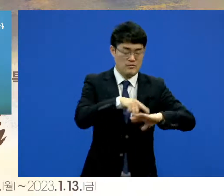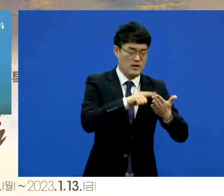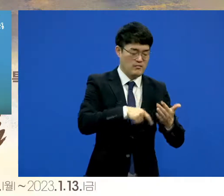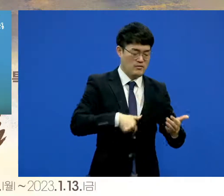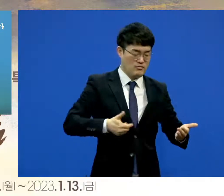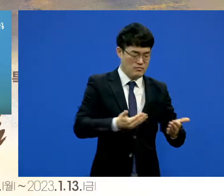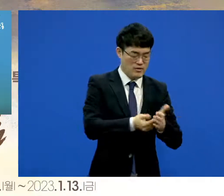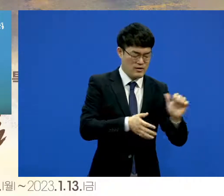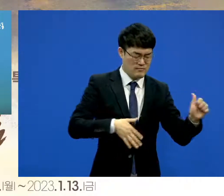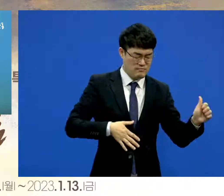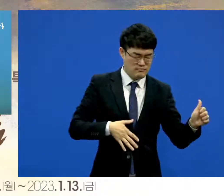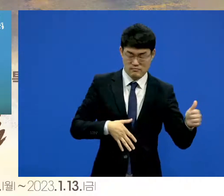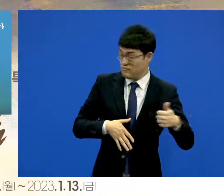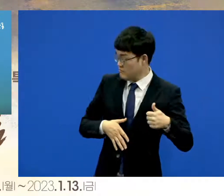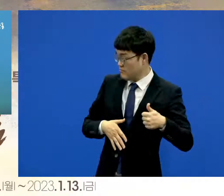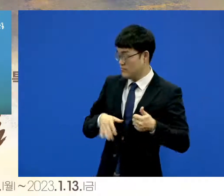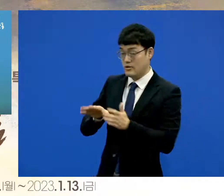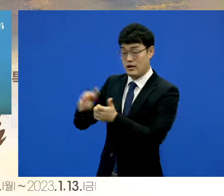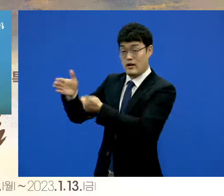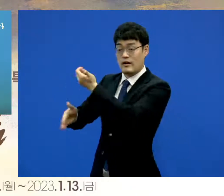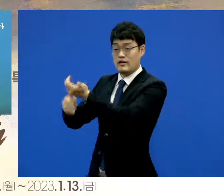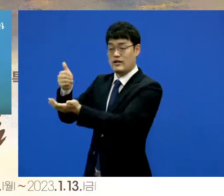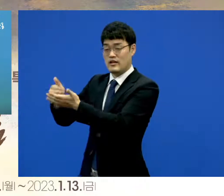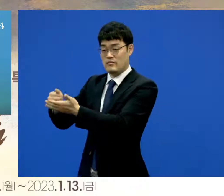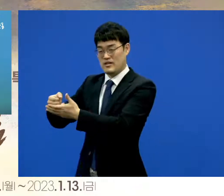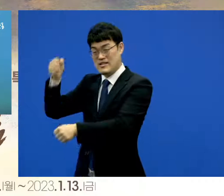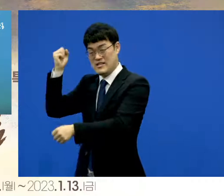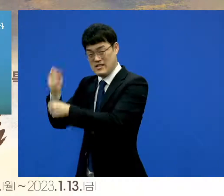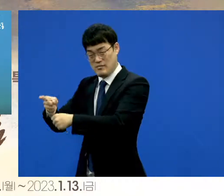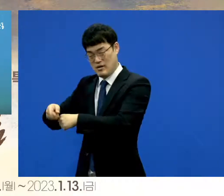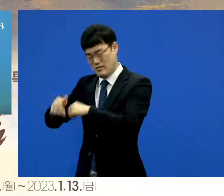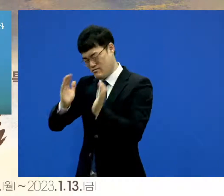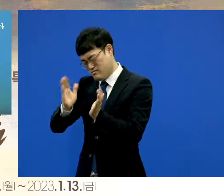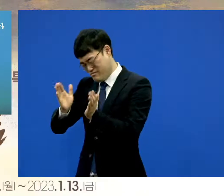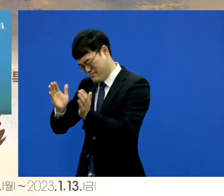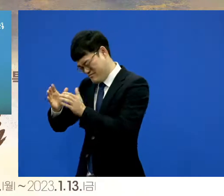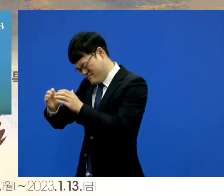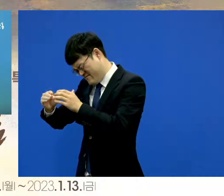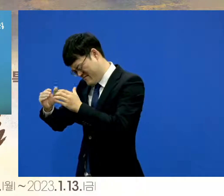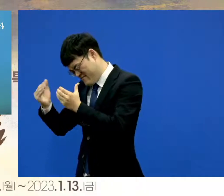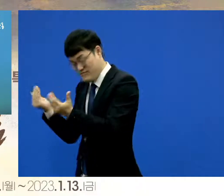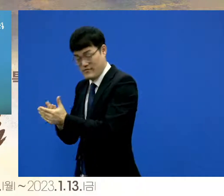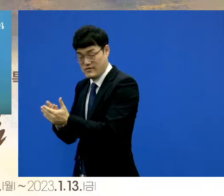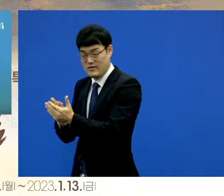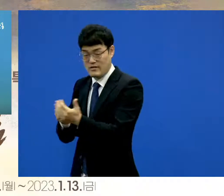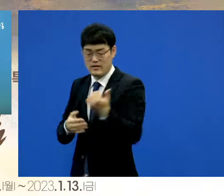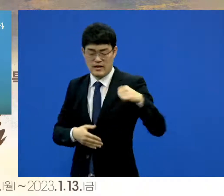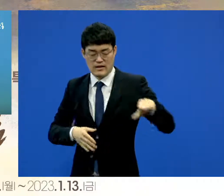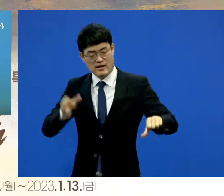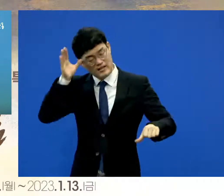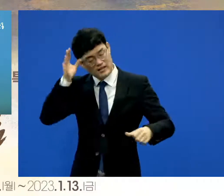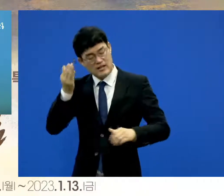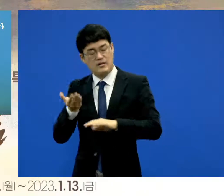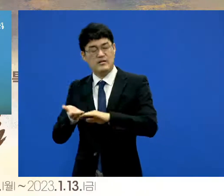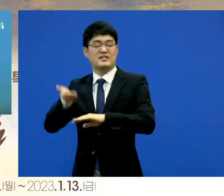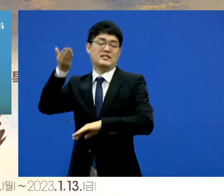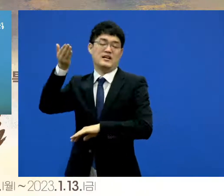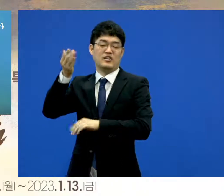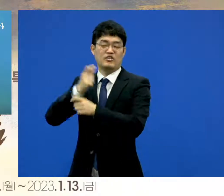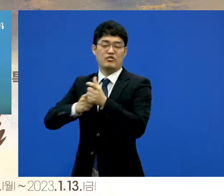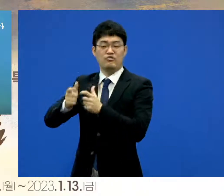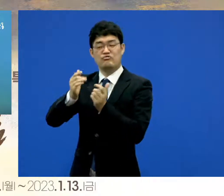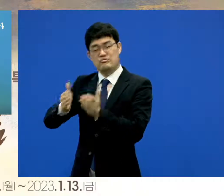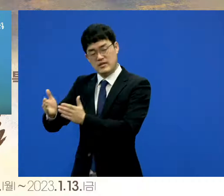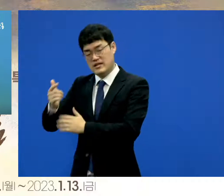어떻게 하시는 것을 보게 돼요. 하나님 당신의 마음을 감추지 않으시고 아들의 기대 이상, 상상 그 이상.